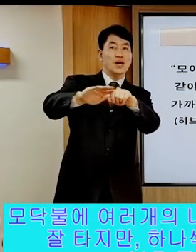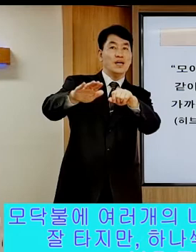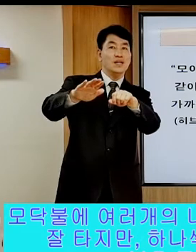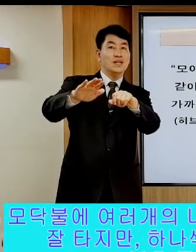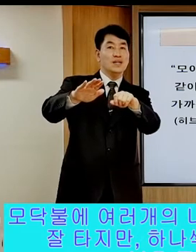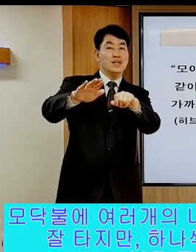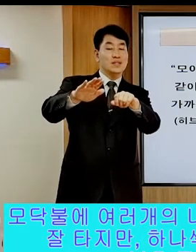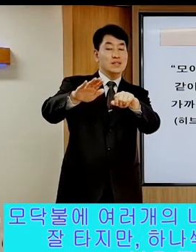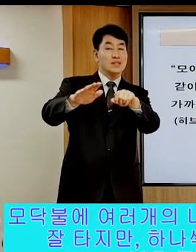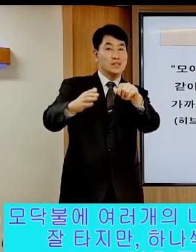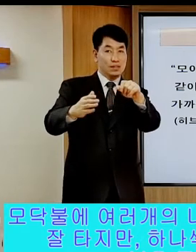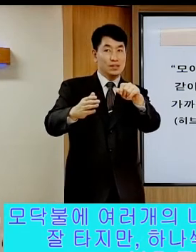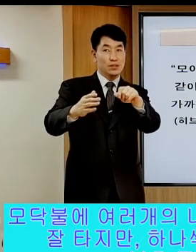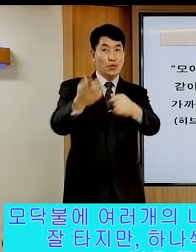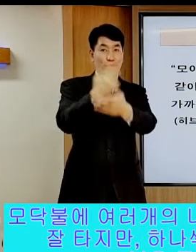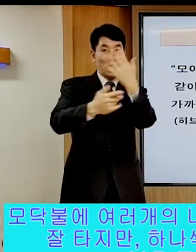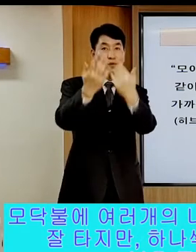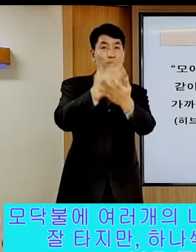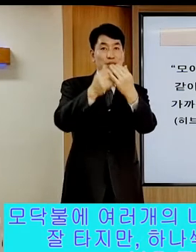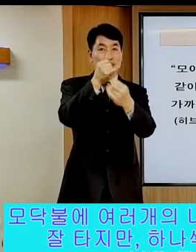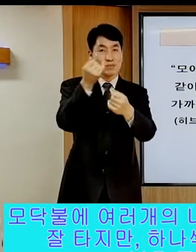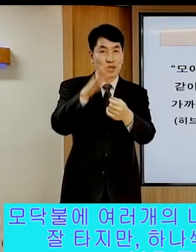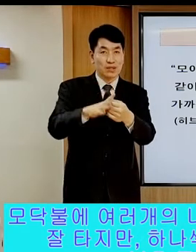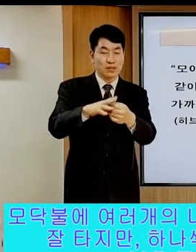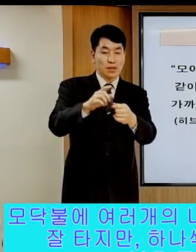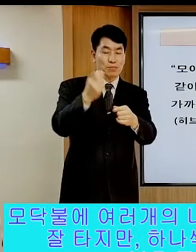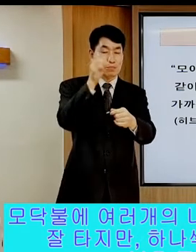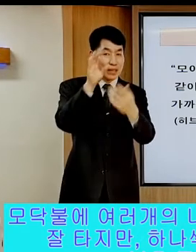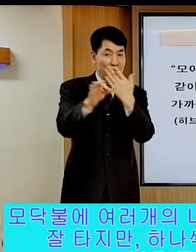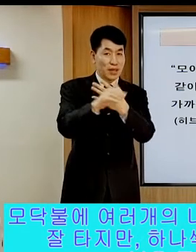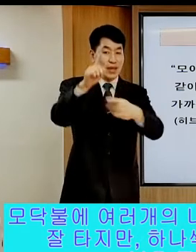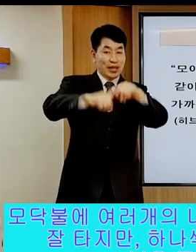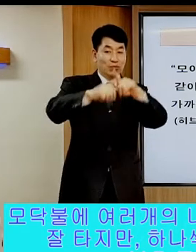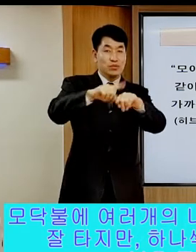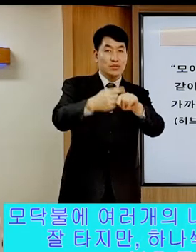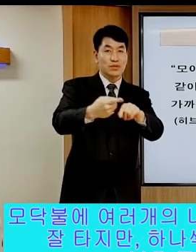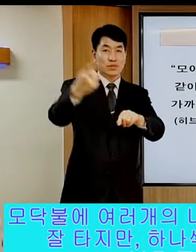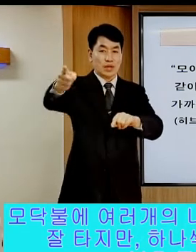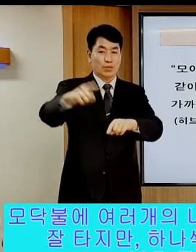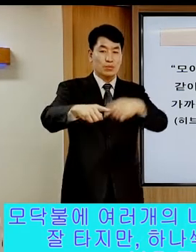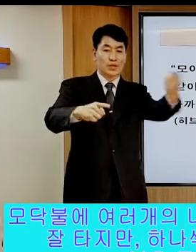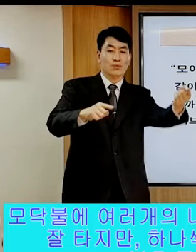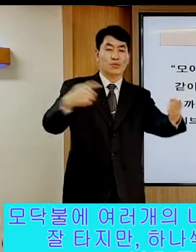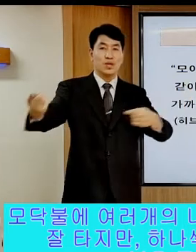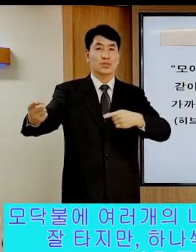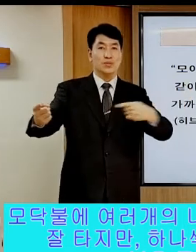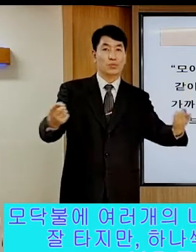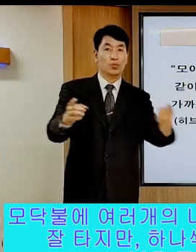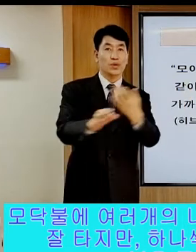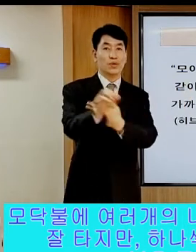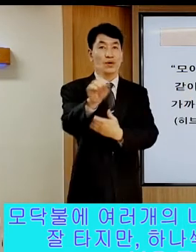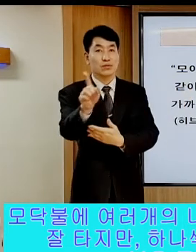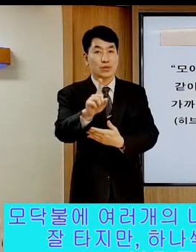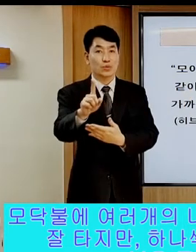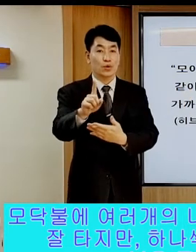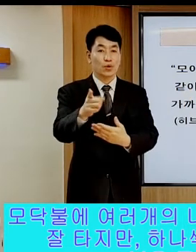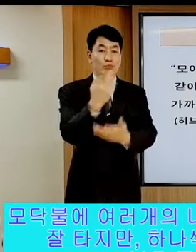잘 타고 있지만은 만약에 나무를 따로 놓으면 어떠죠?